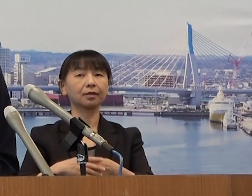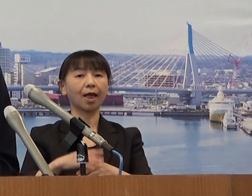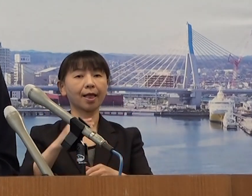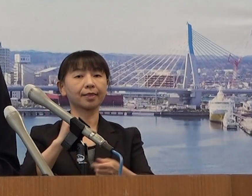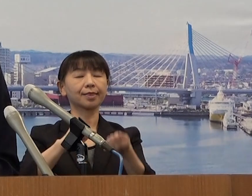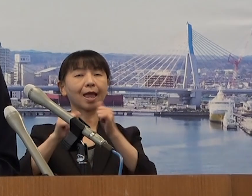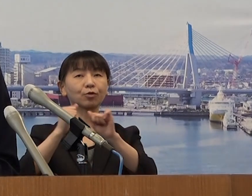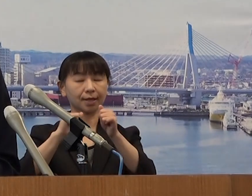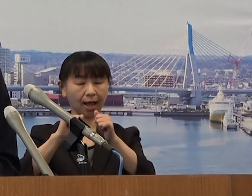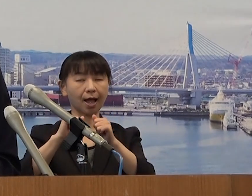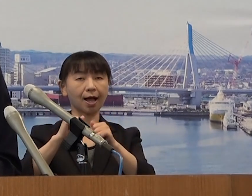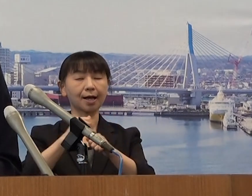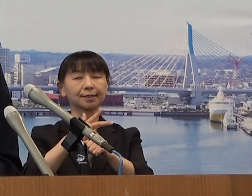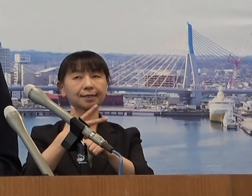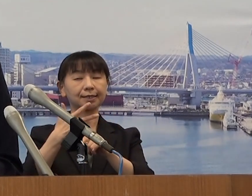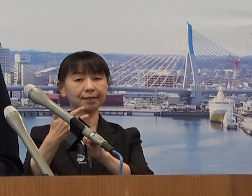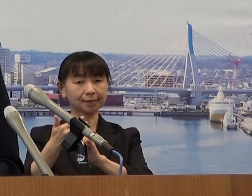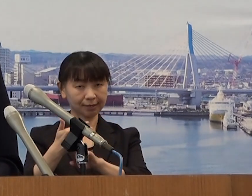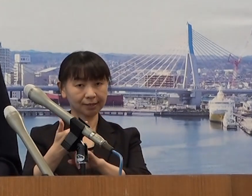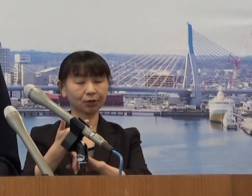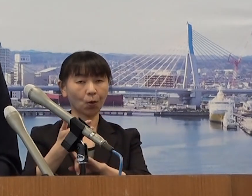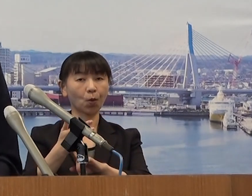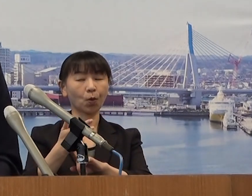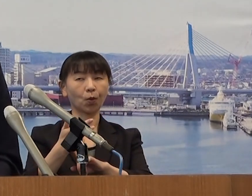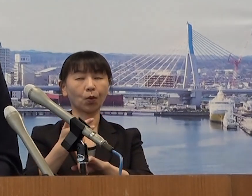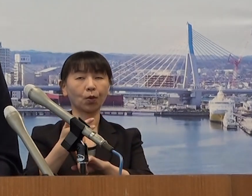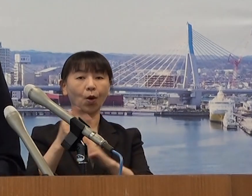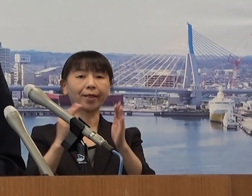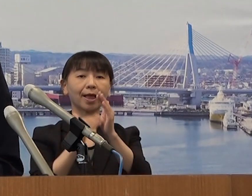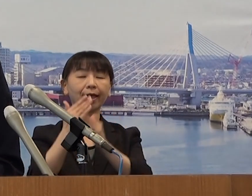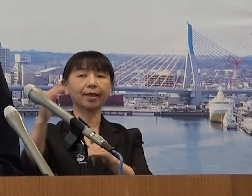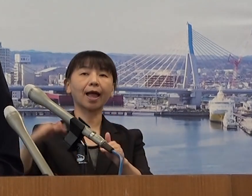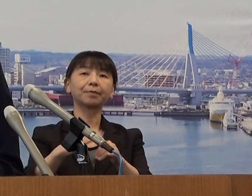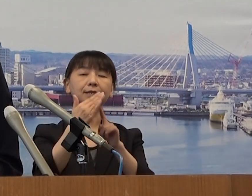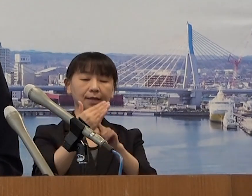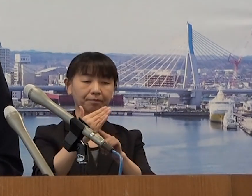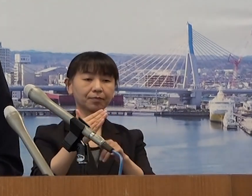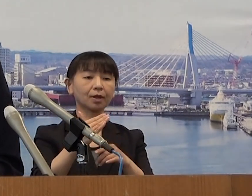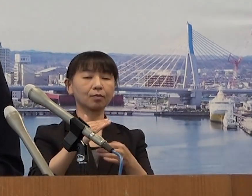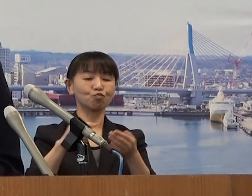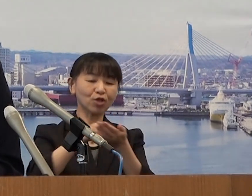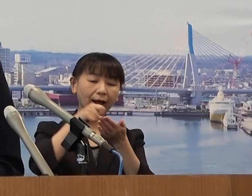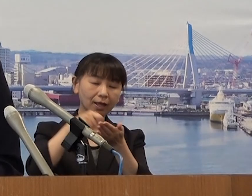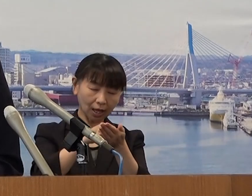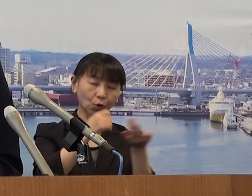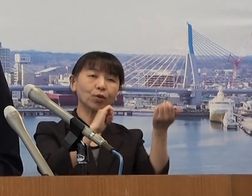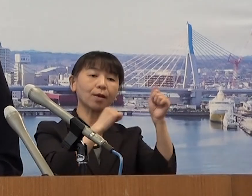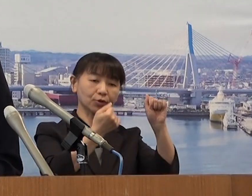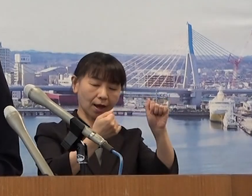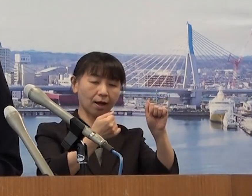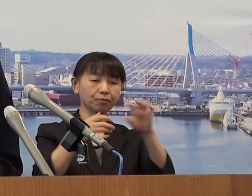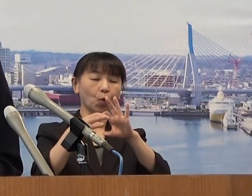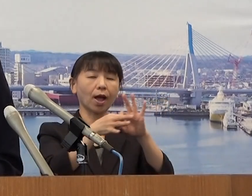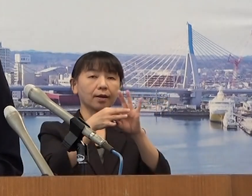ぶた師の竹波博様による座談会、宗像市光とねぶた、